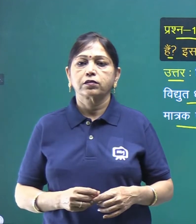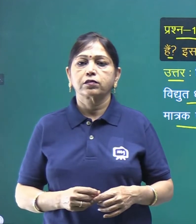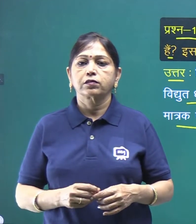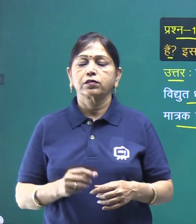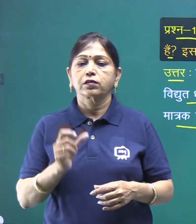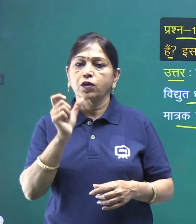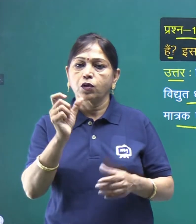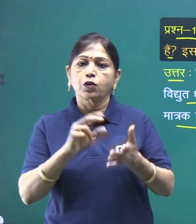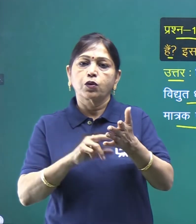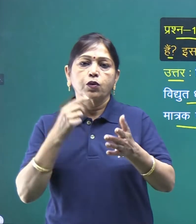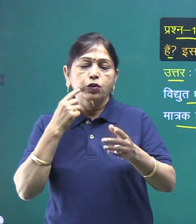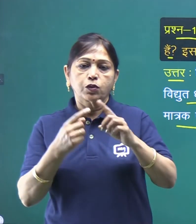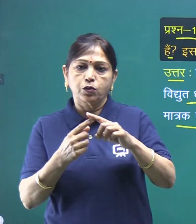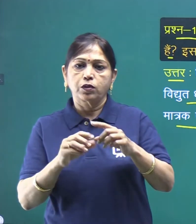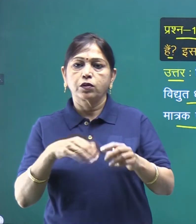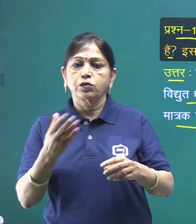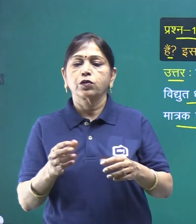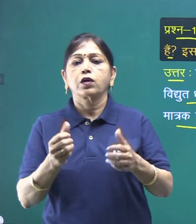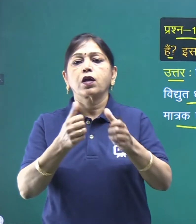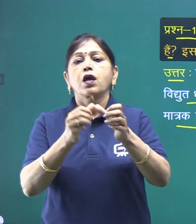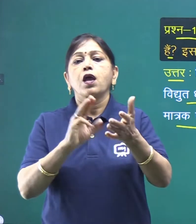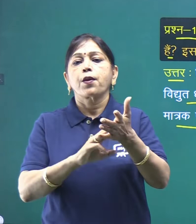मात्रक एम्पियर है।